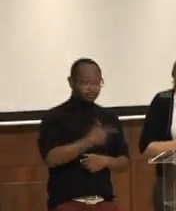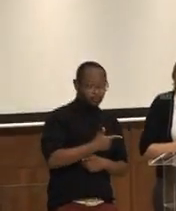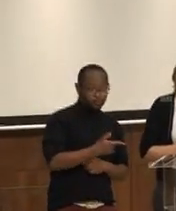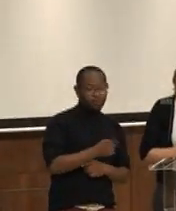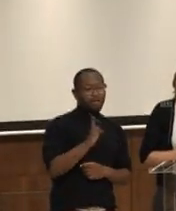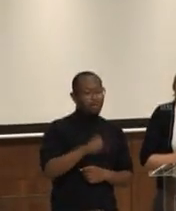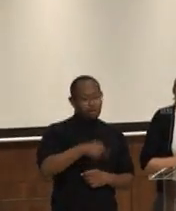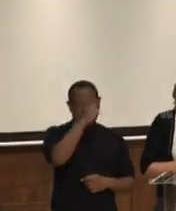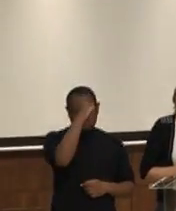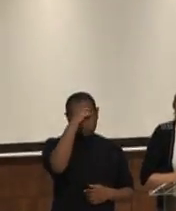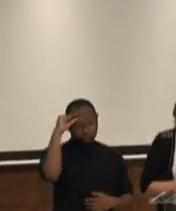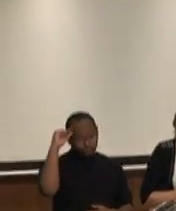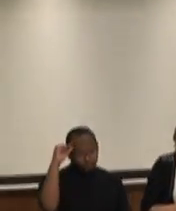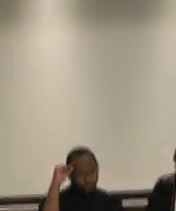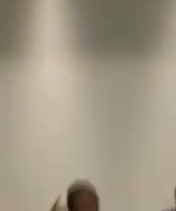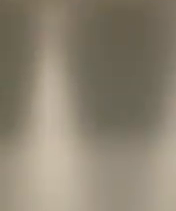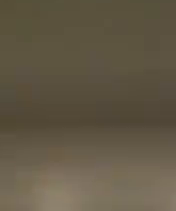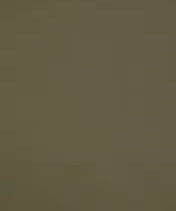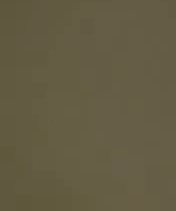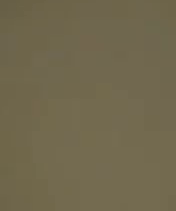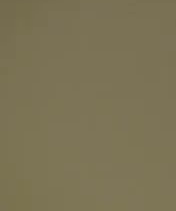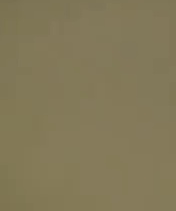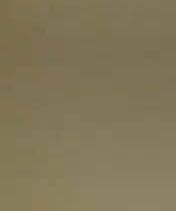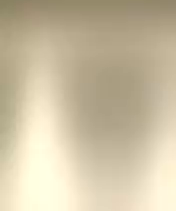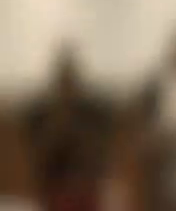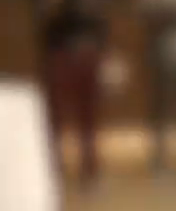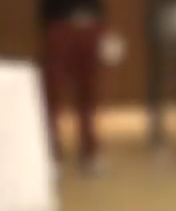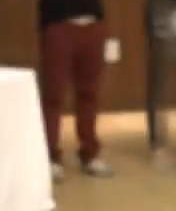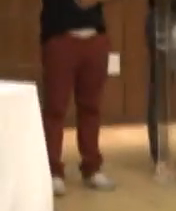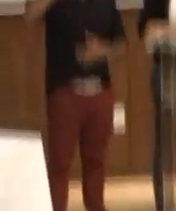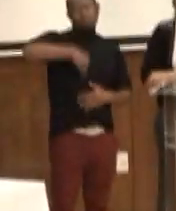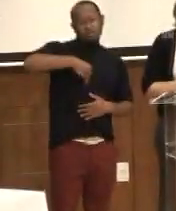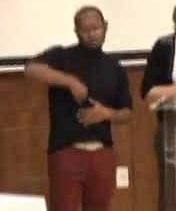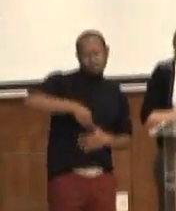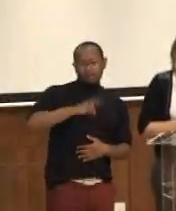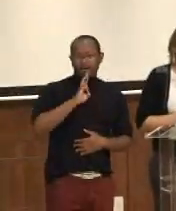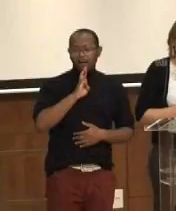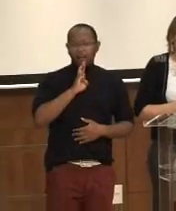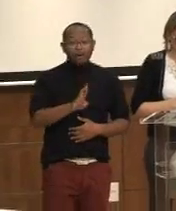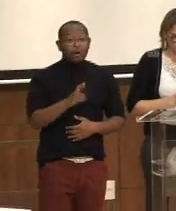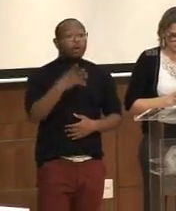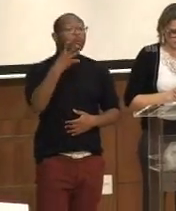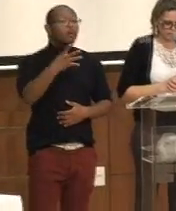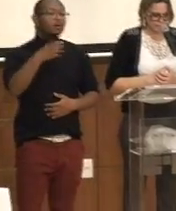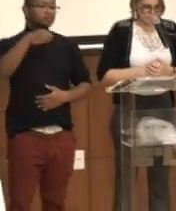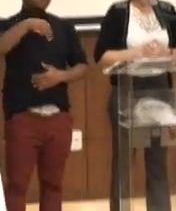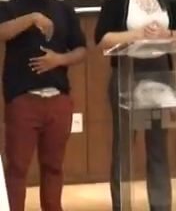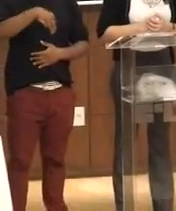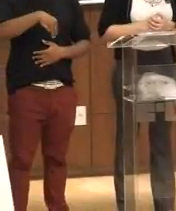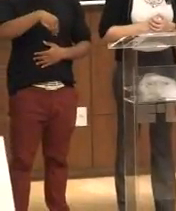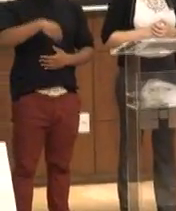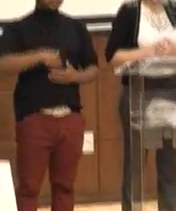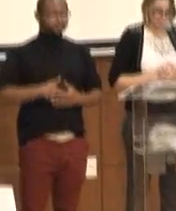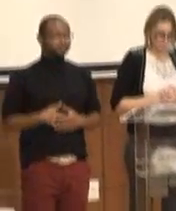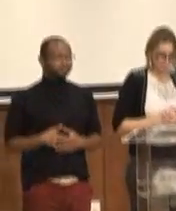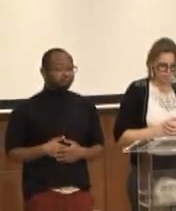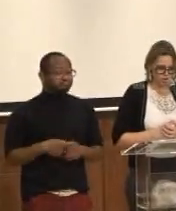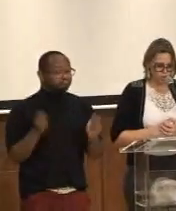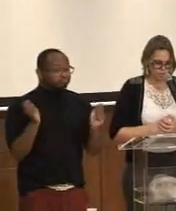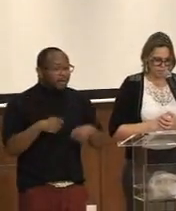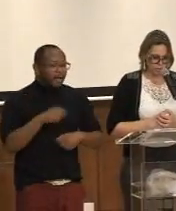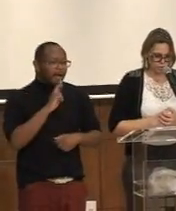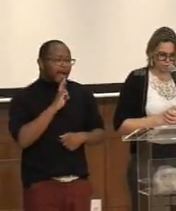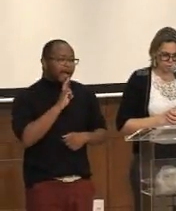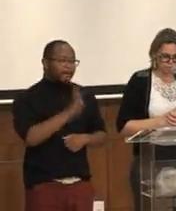em no máximo 2 minutos e cada resposta terá no máximo 4 minutos. Serão permitidas